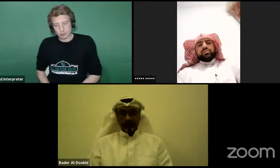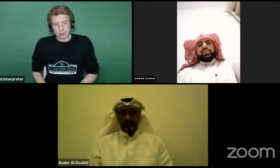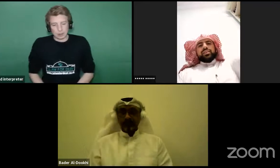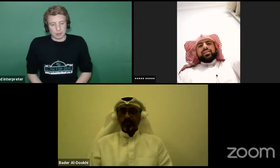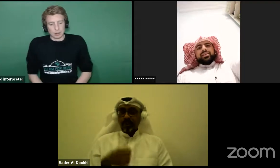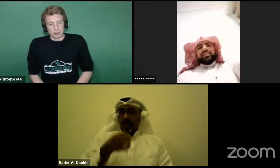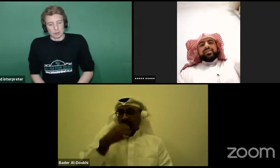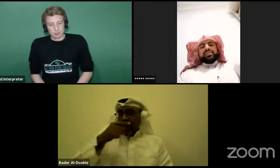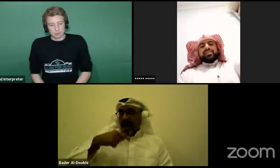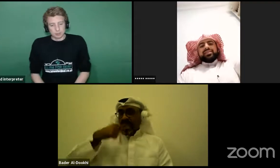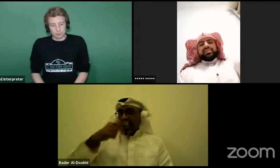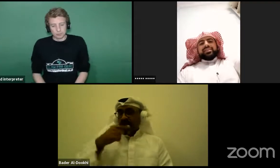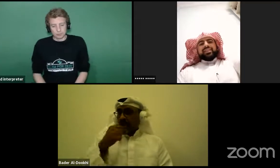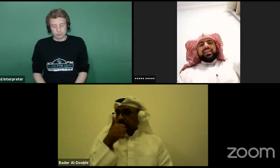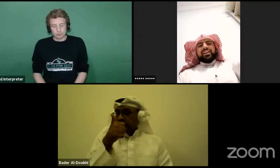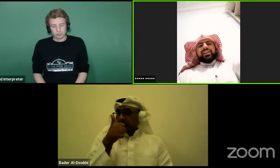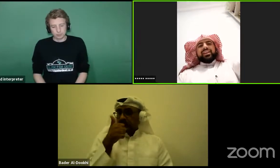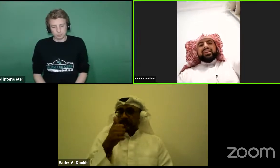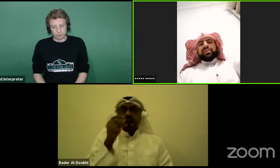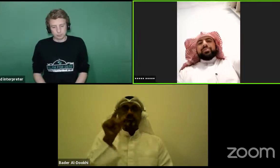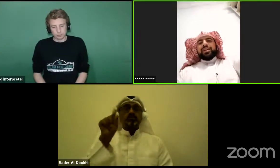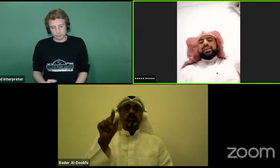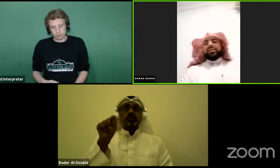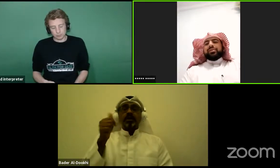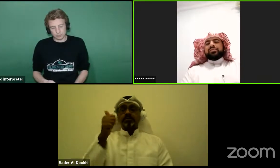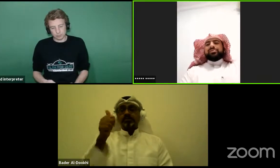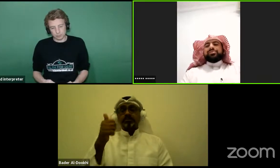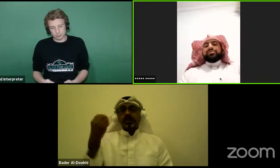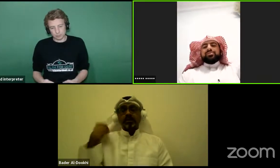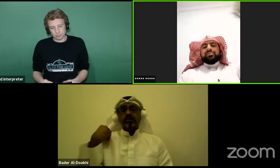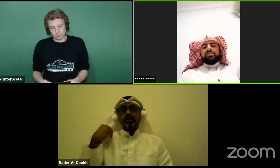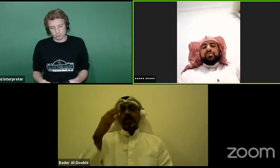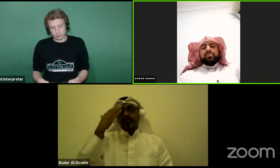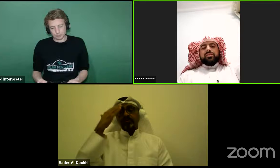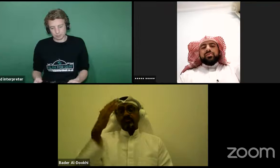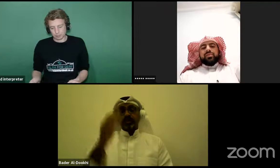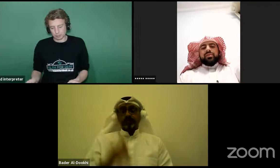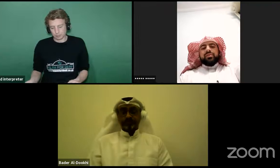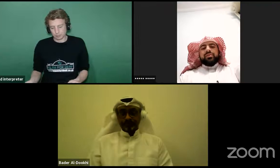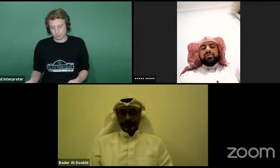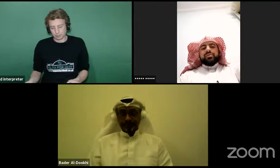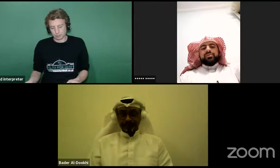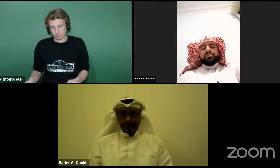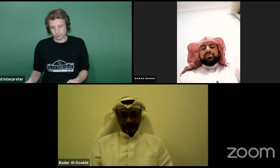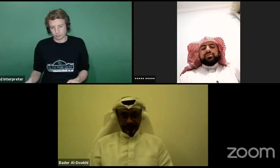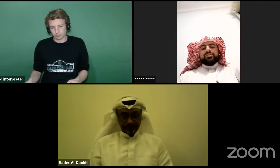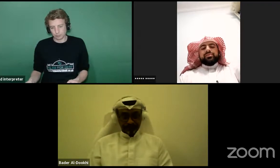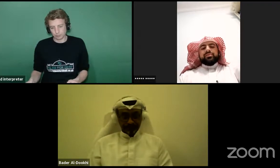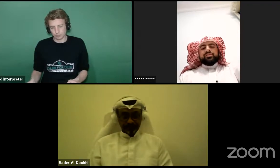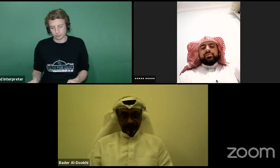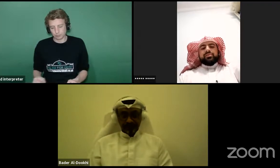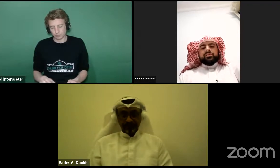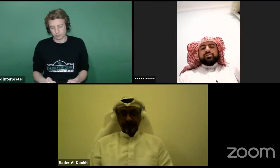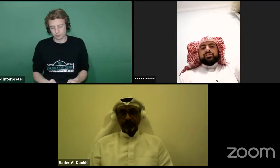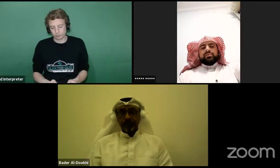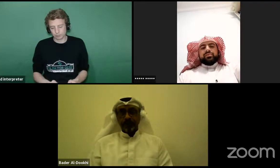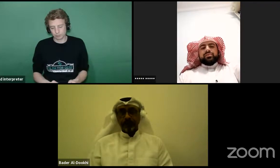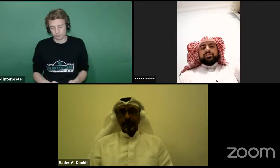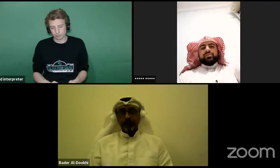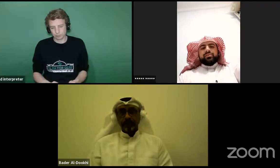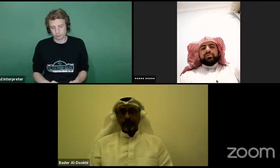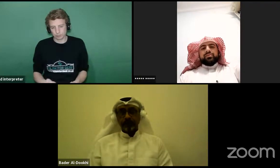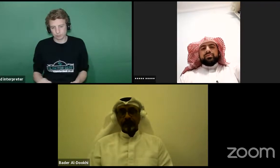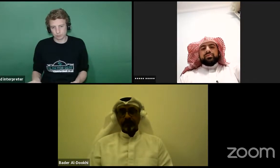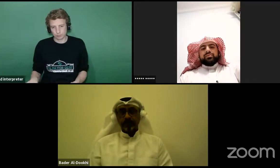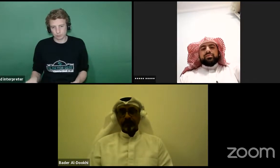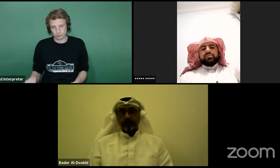وما شاء الله حفظكم الله. الله يتقبل. جزاك الله خير شيخ